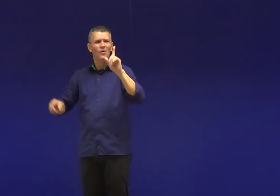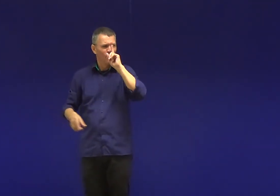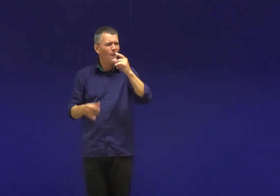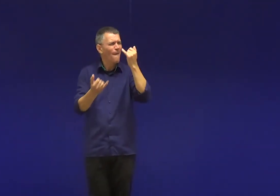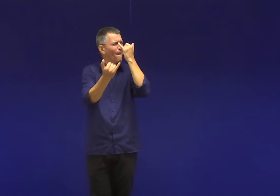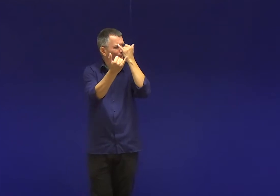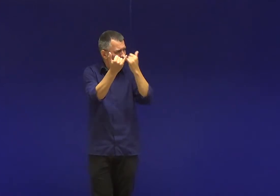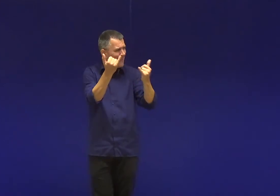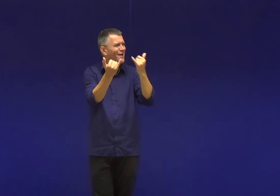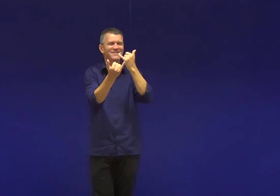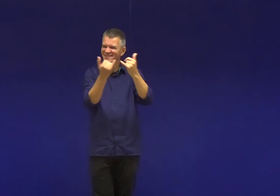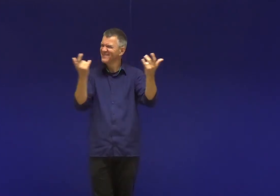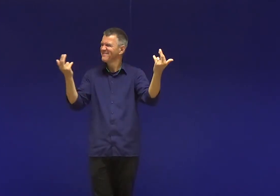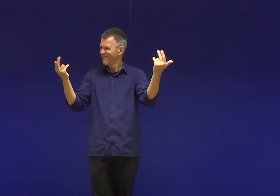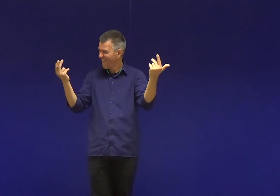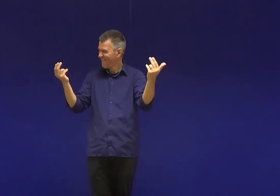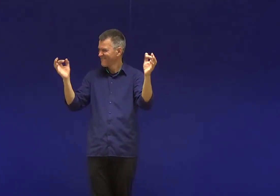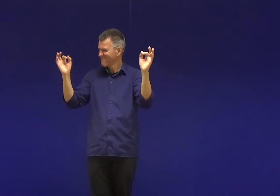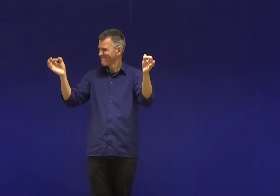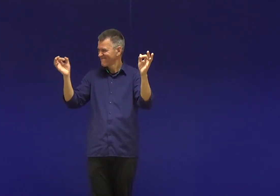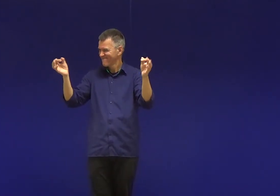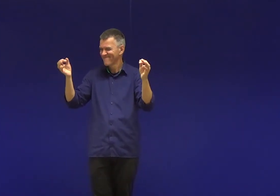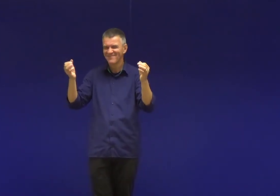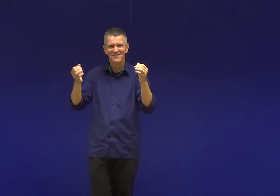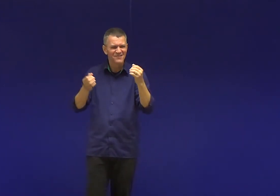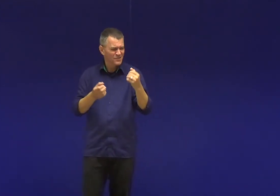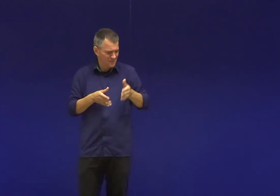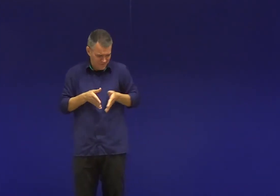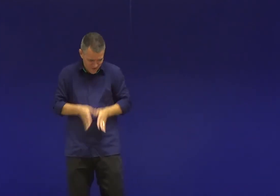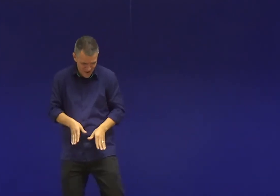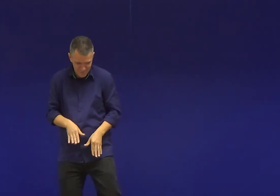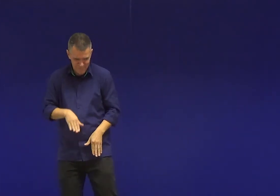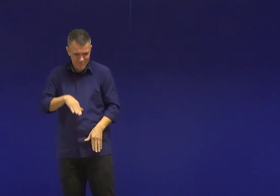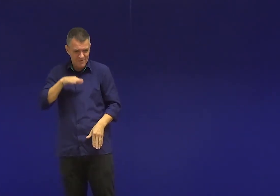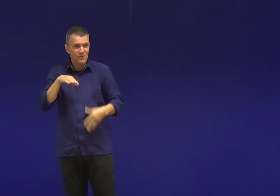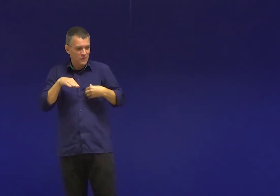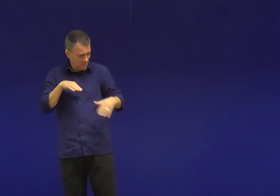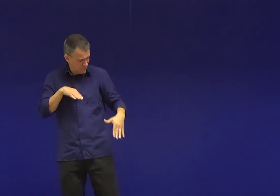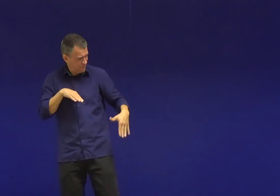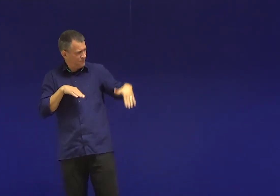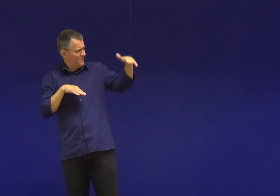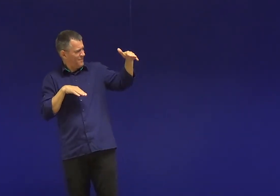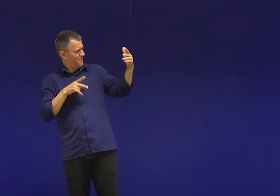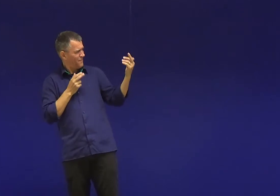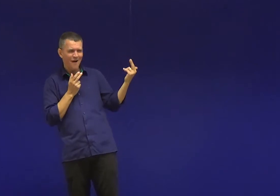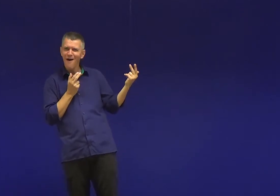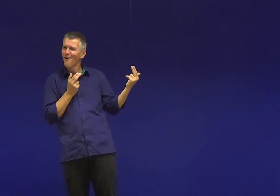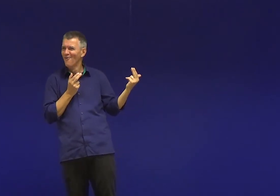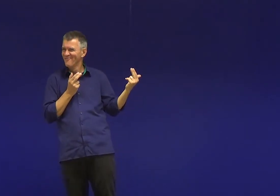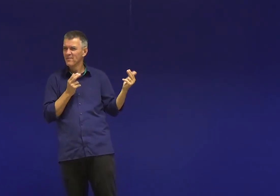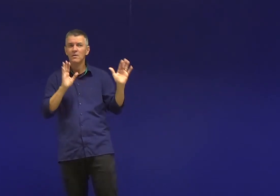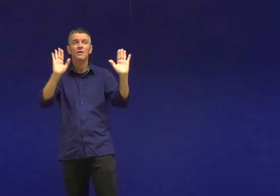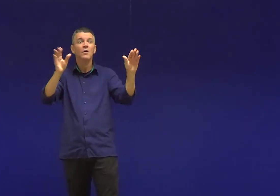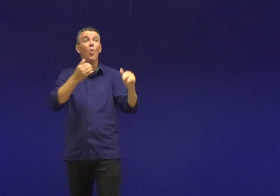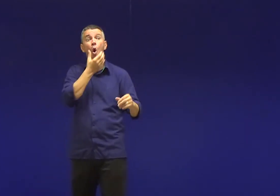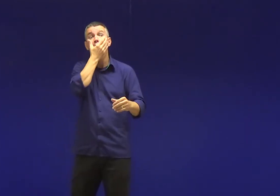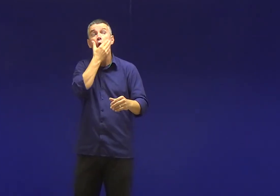Legal. Nós vimos imagens ali também, trechos do vídeo, que revelam pessoas parecidas, né? Pessoas ali da mesma